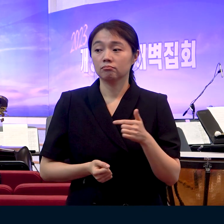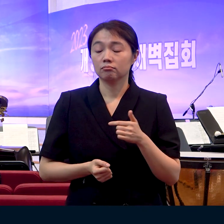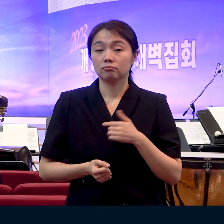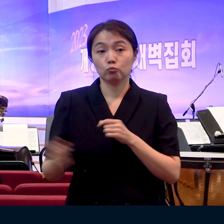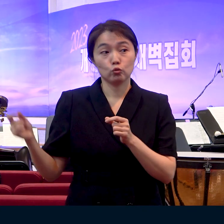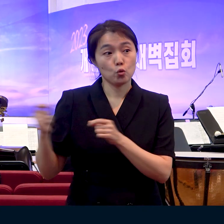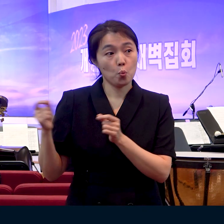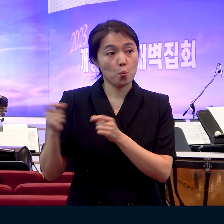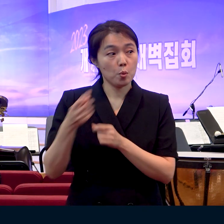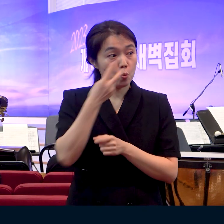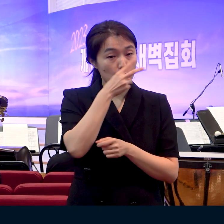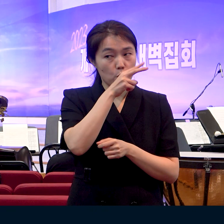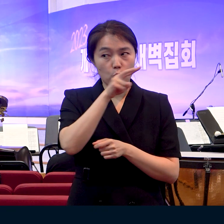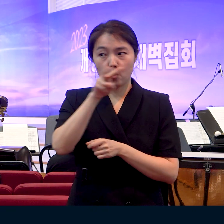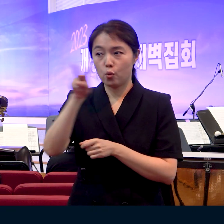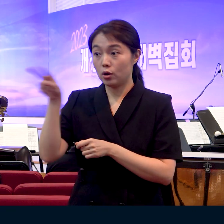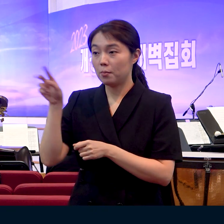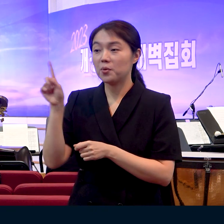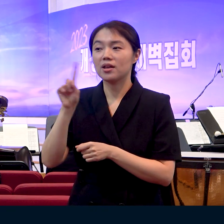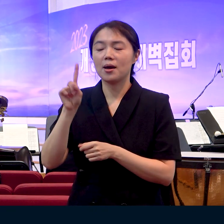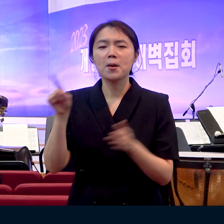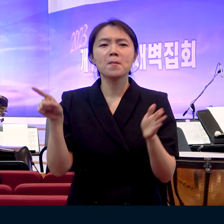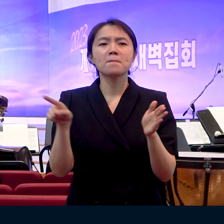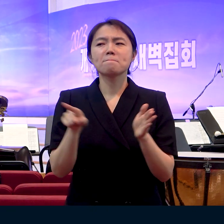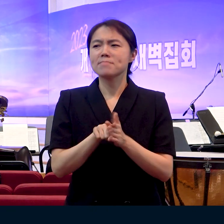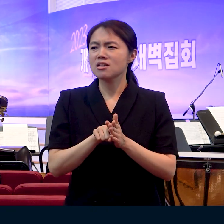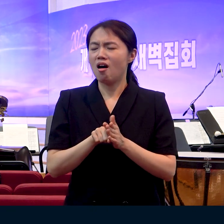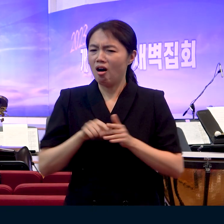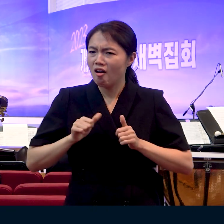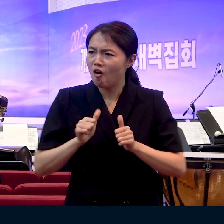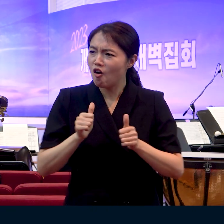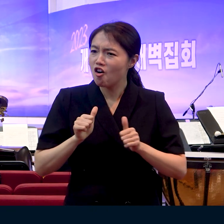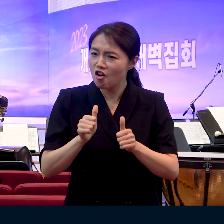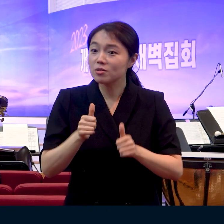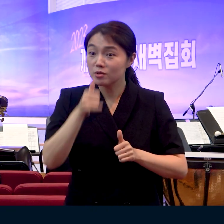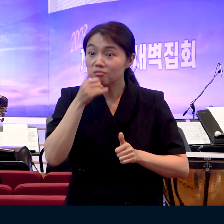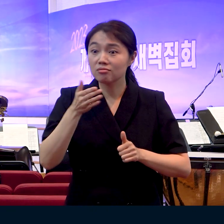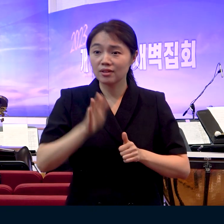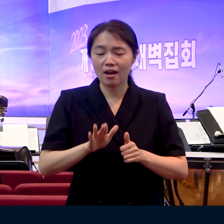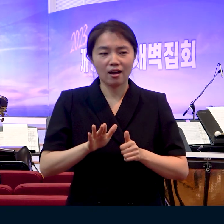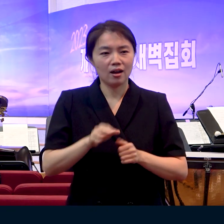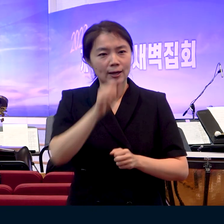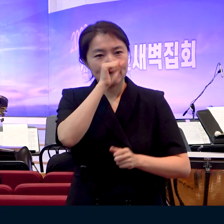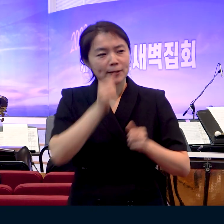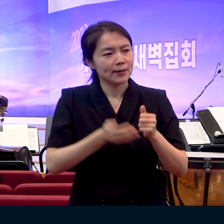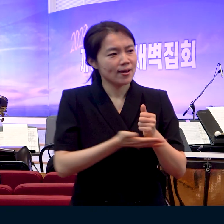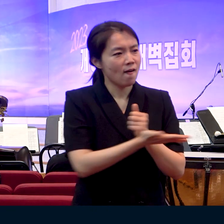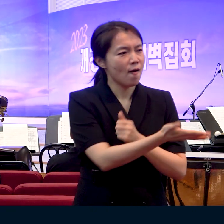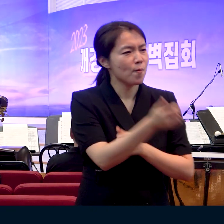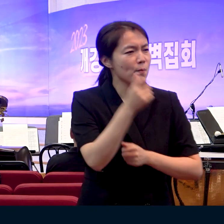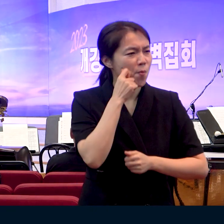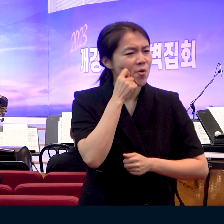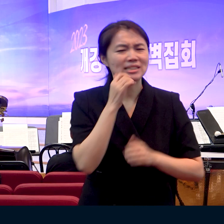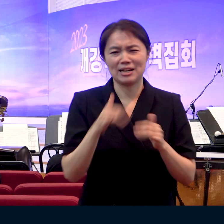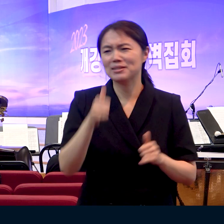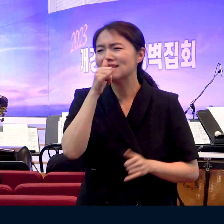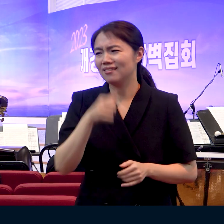참 신앙은 뜨거운데 아무리 봐도 선한 영향력은 끼치지 못하는 사람들 꽤 있습니다.